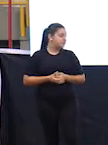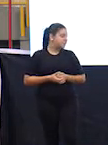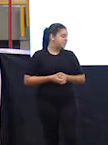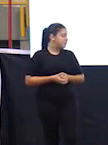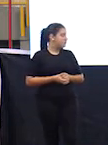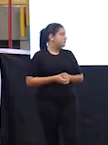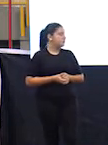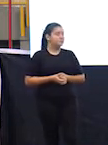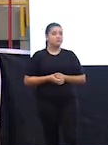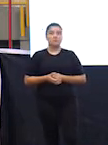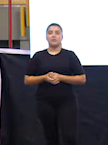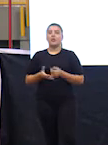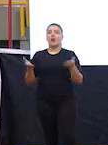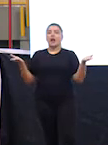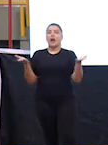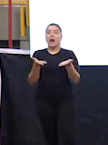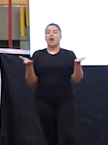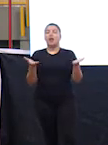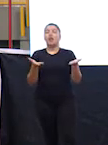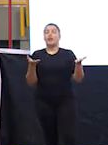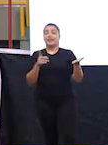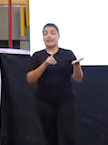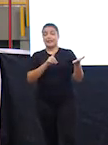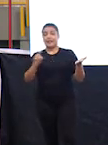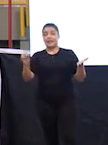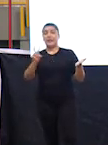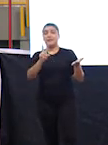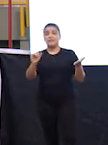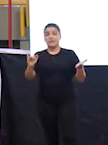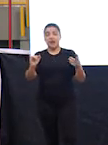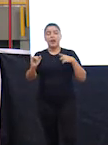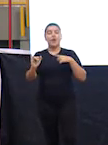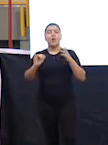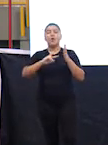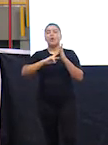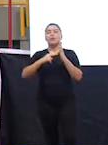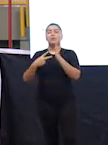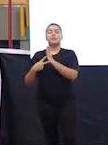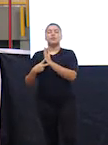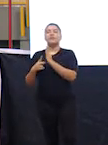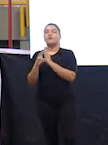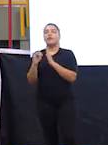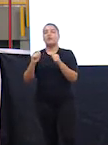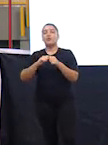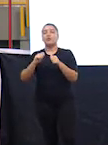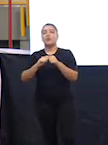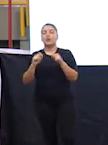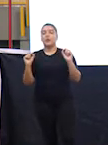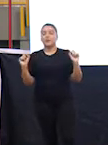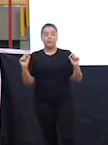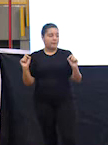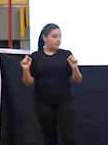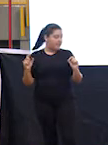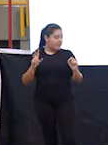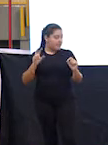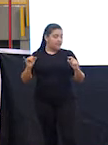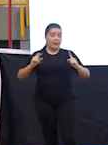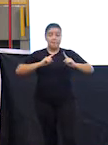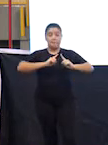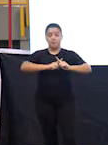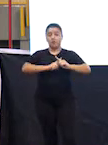Seguinte, eu vou forçar esse denominador virar 100. E o que é que eu vou fazer para ele virar 100? Eu vou multiplicar